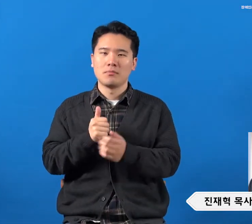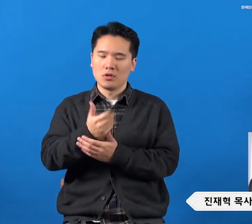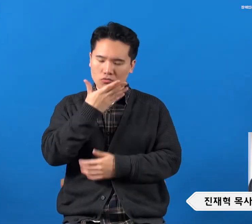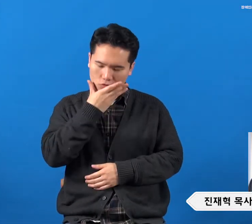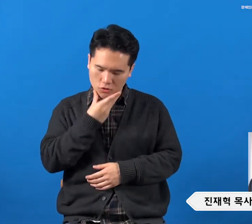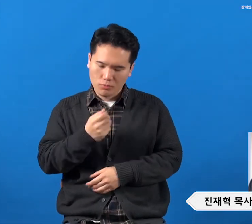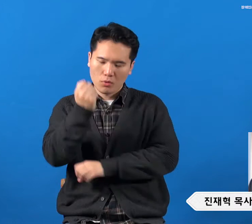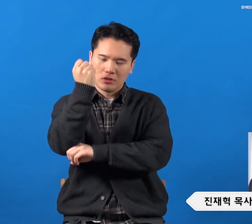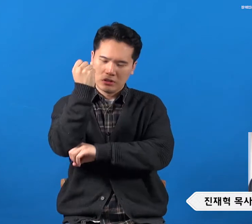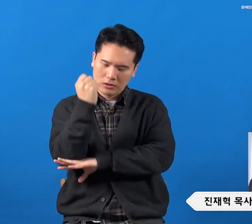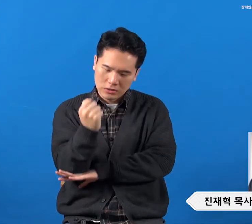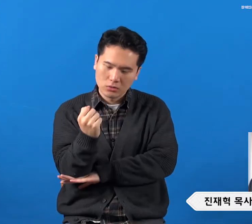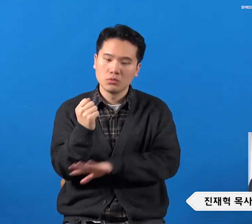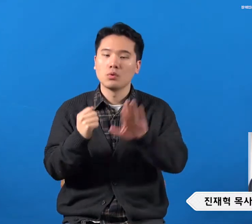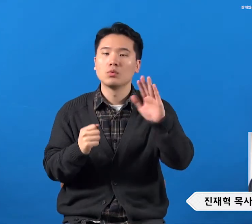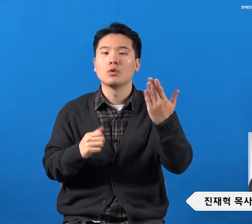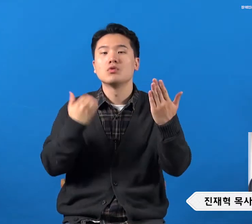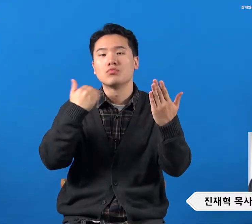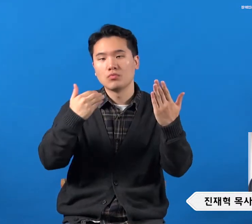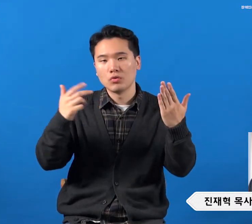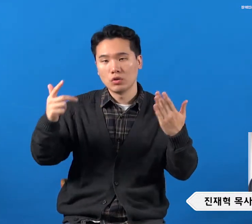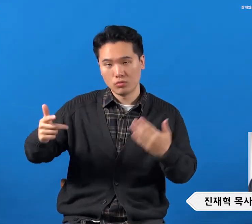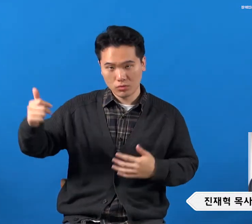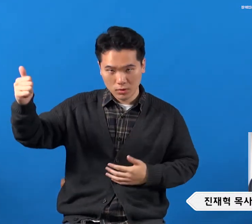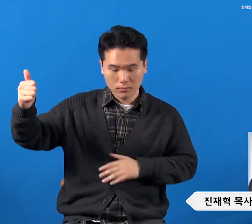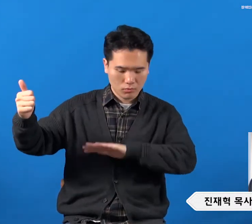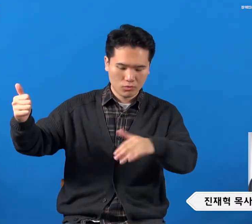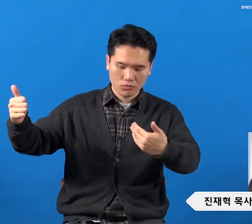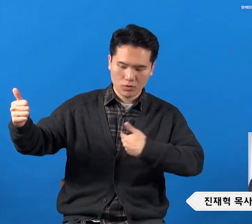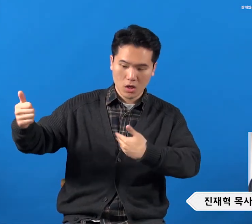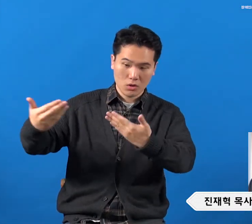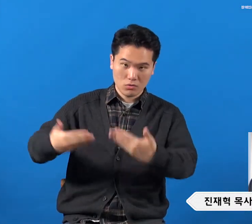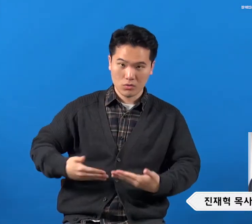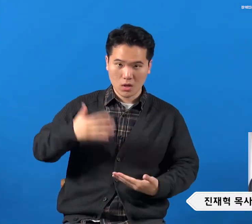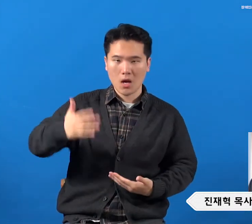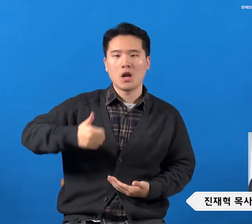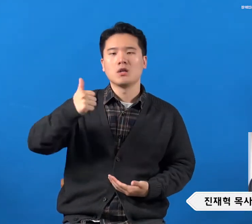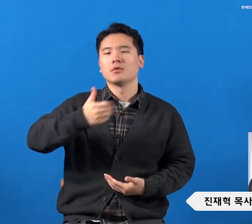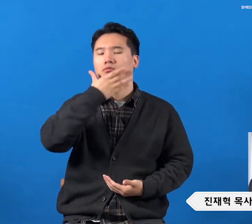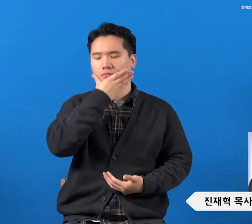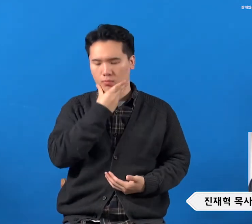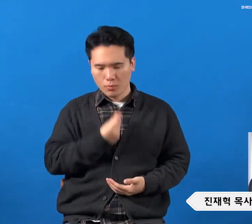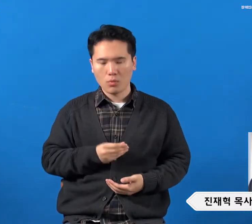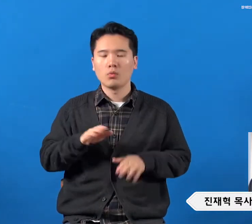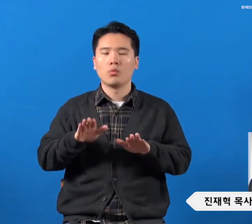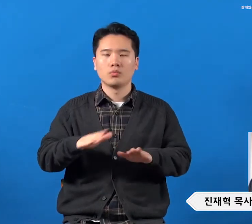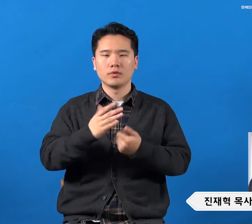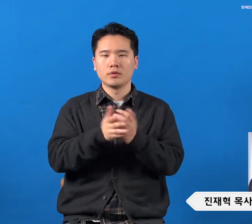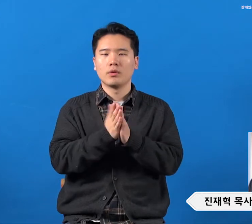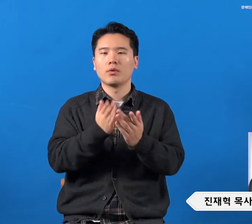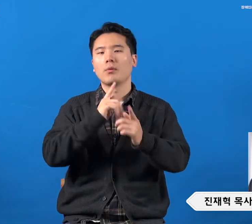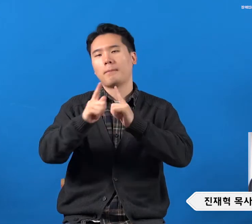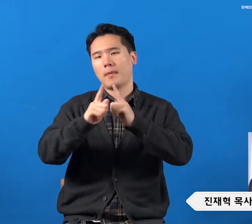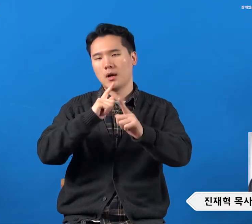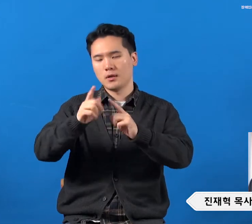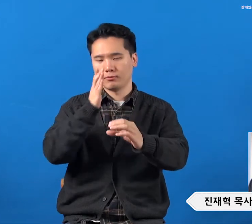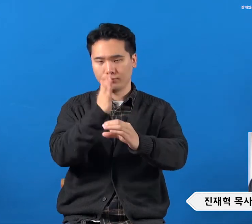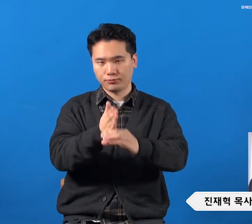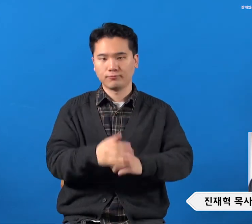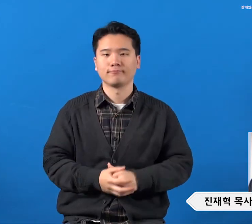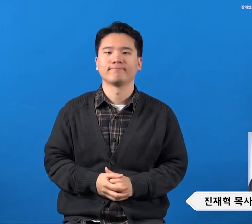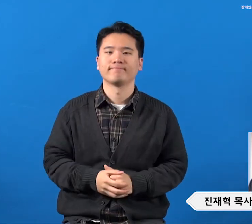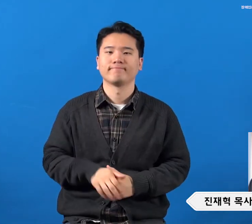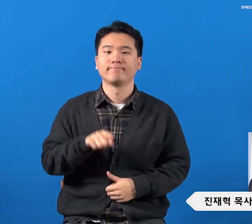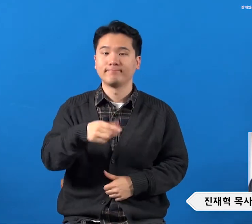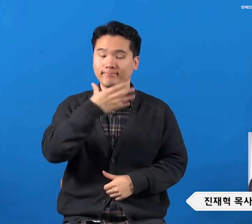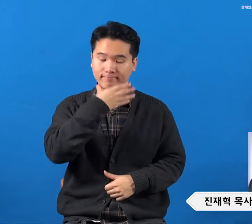축복 근원이 되시는 주님께서 우리에게 주시는 하나님의 축복을 성경은 말씀하고